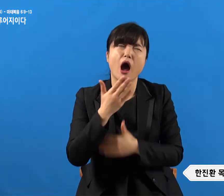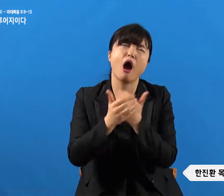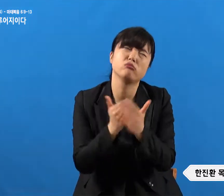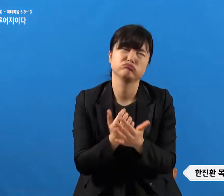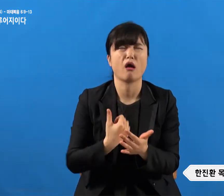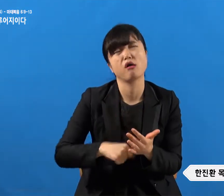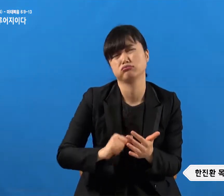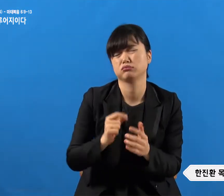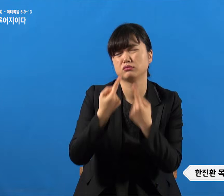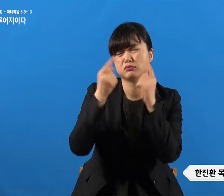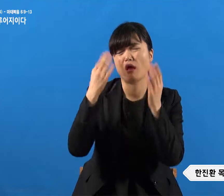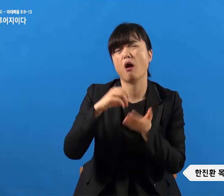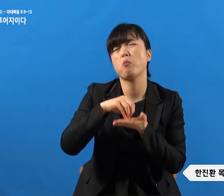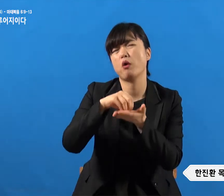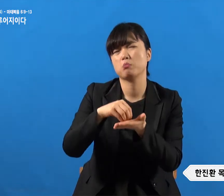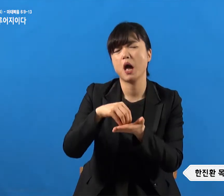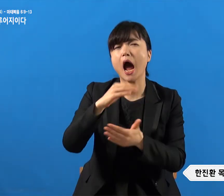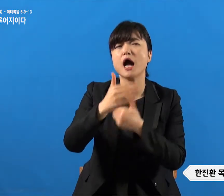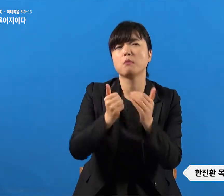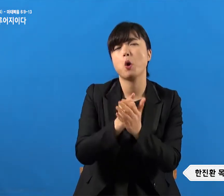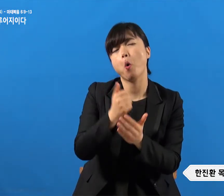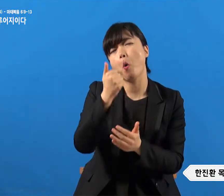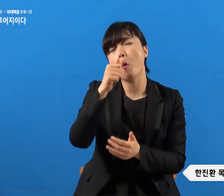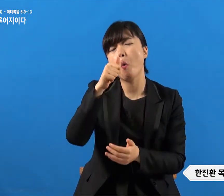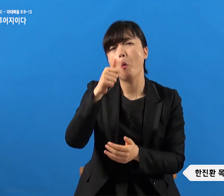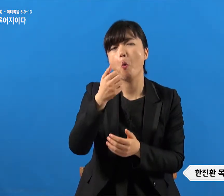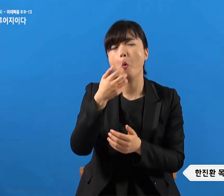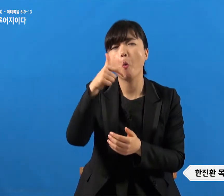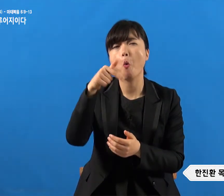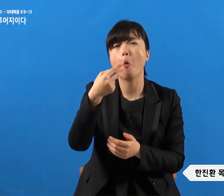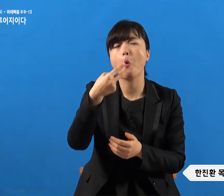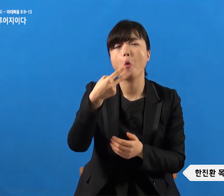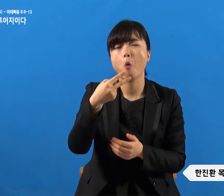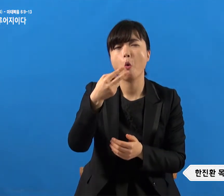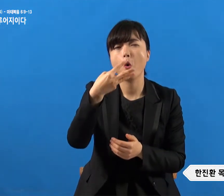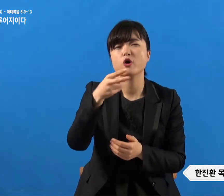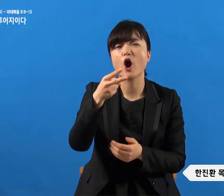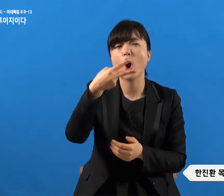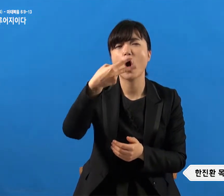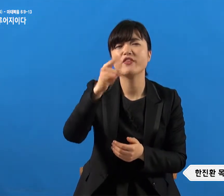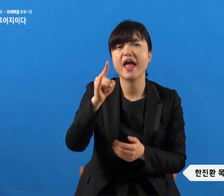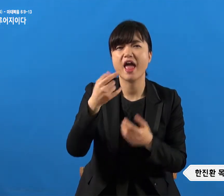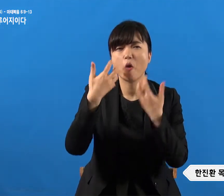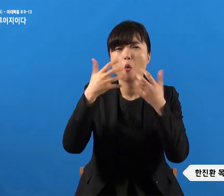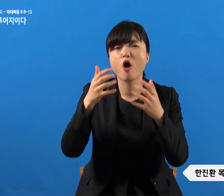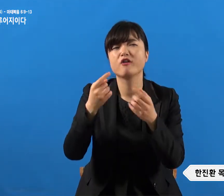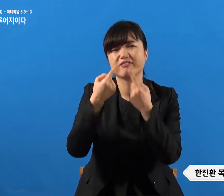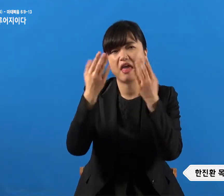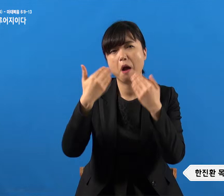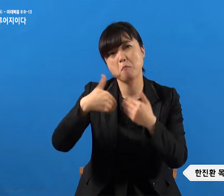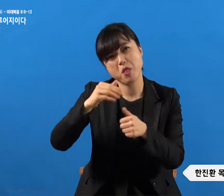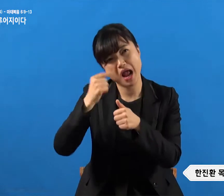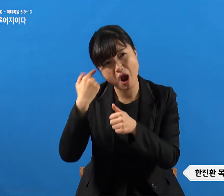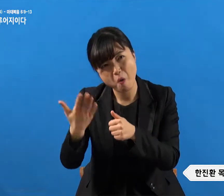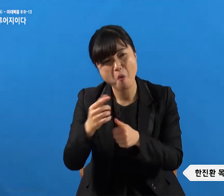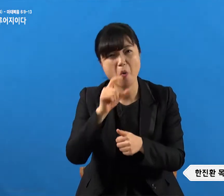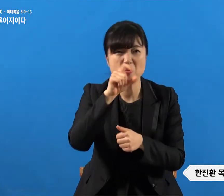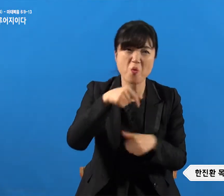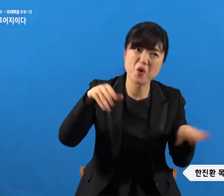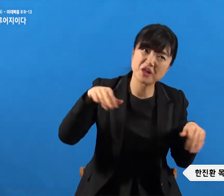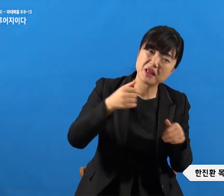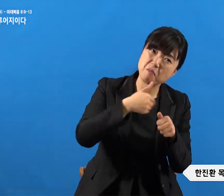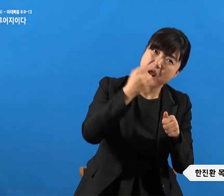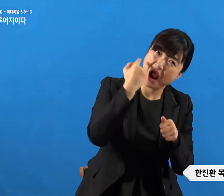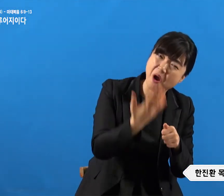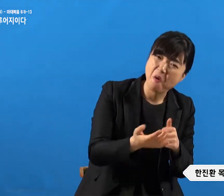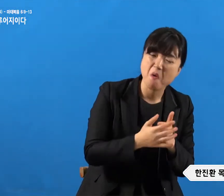이제 대학 보내야 되는데 고대 법대로 보낼까요? 연대 상대로 보낼까요? 하나님의 뜻이 뭡니까? 하고